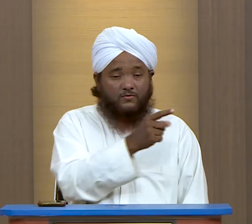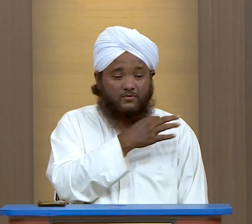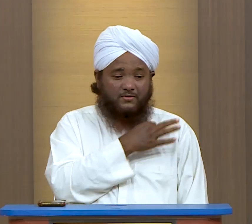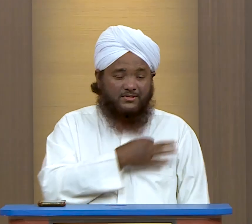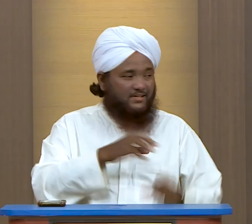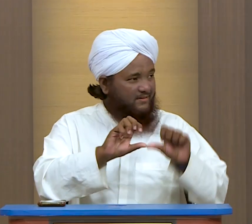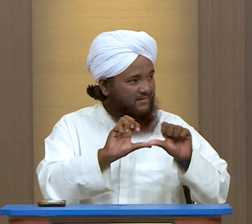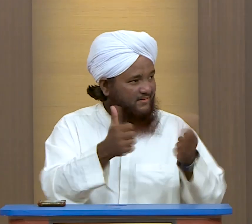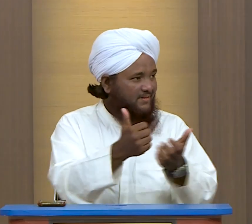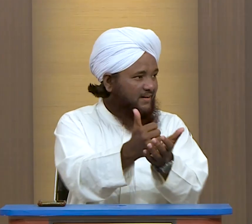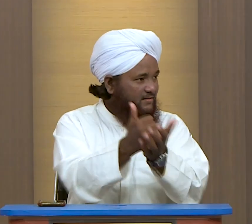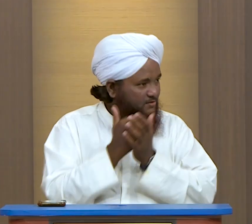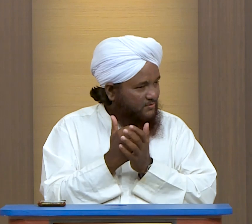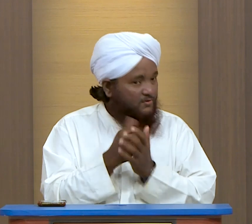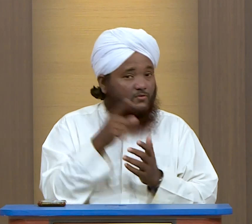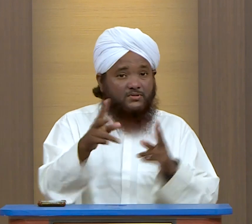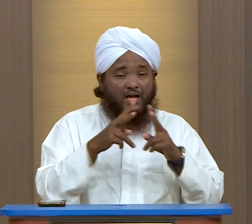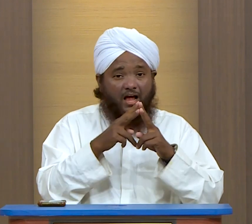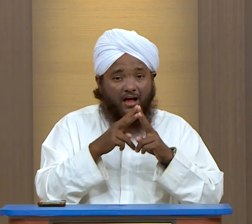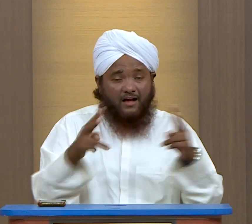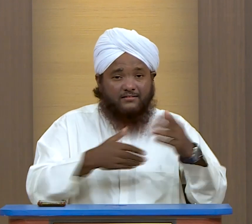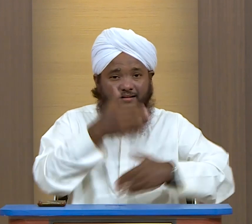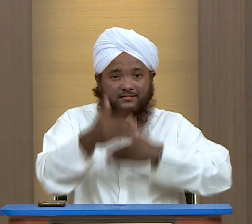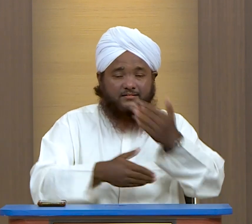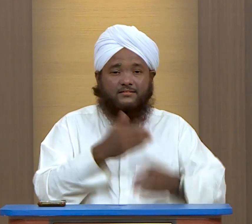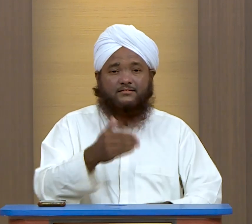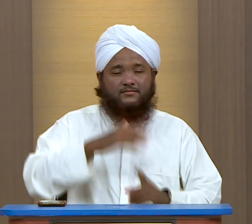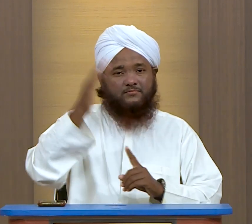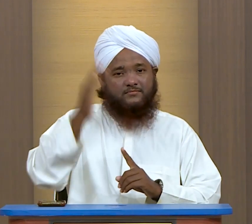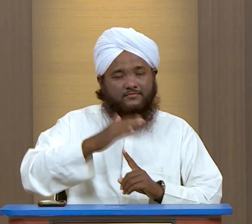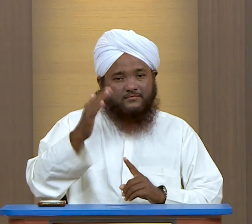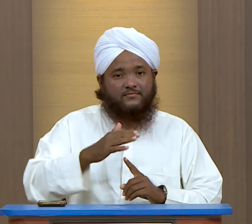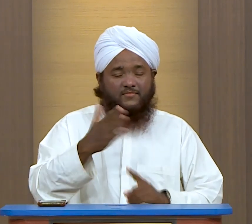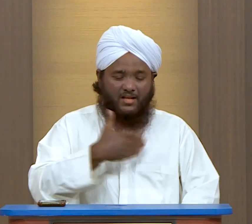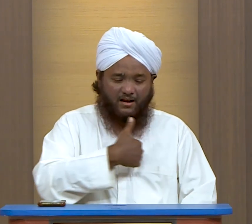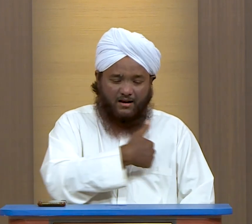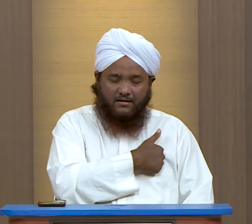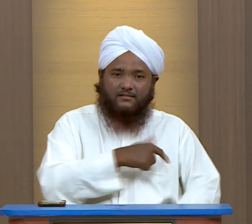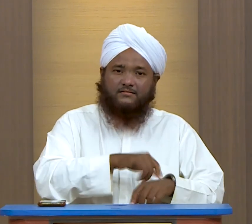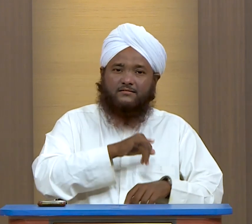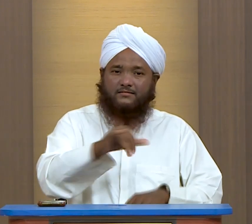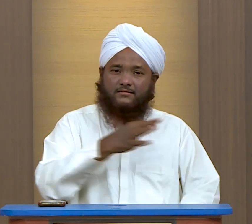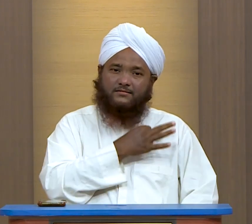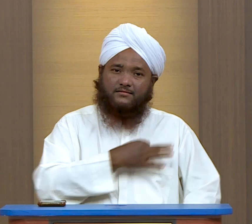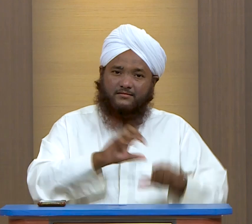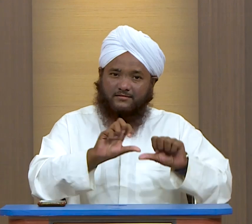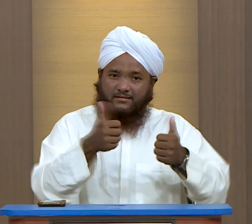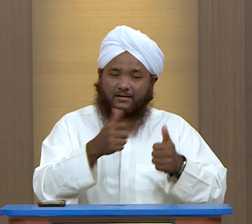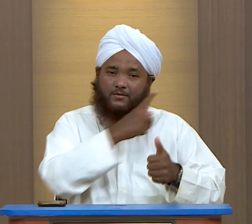کی عادت اچھے کام کرنے کی ہو جائے گی۔ اس کی برکت سے وہ مرتے وقت تک نیک رہے گا، برائیوں سے بچے گا۔